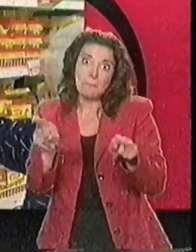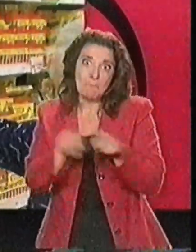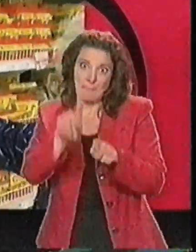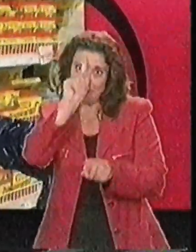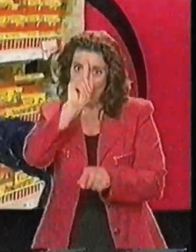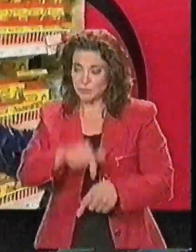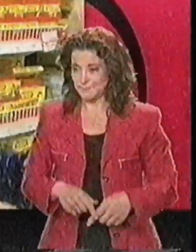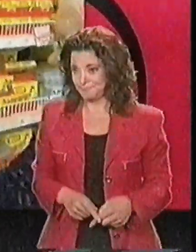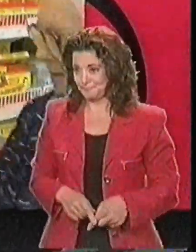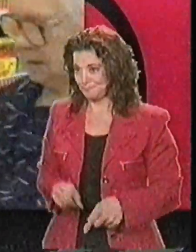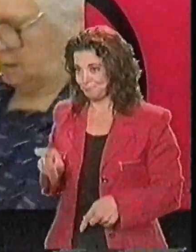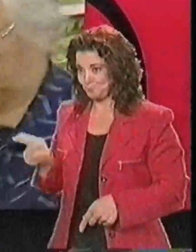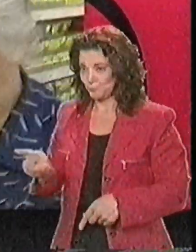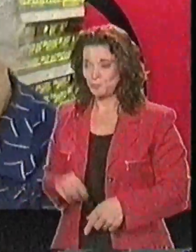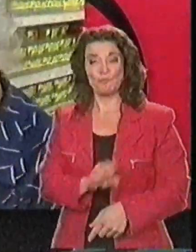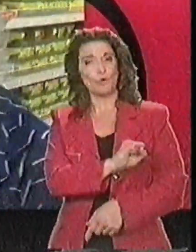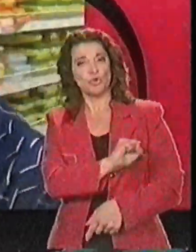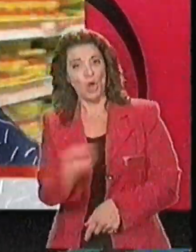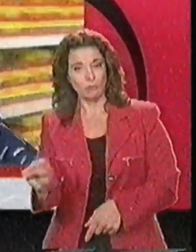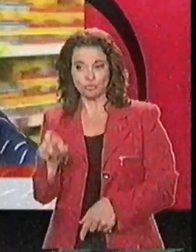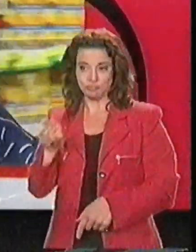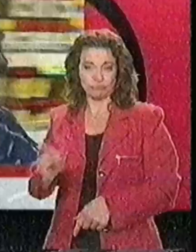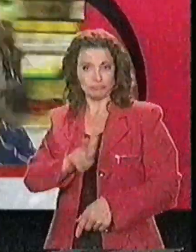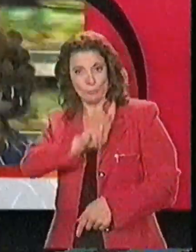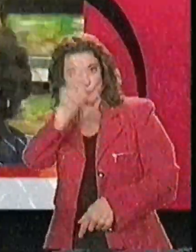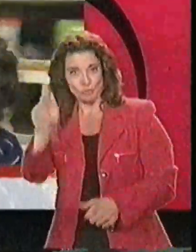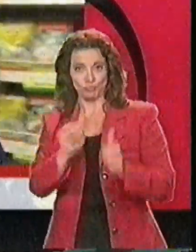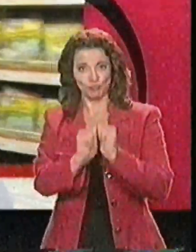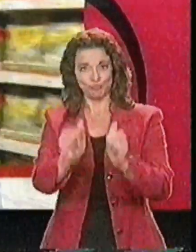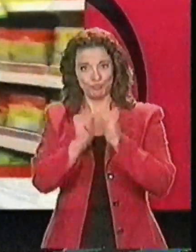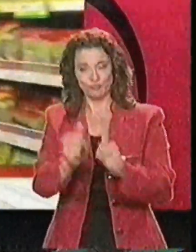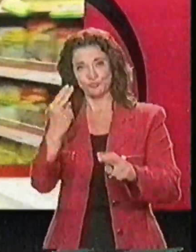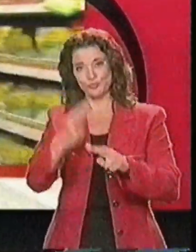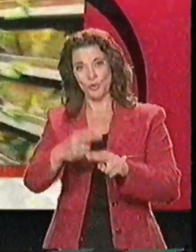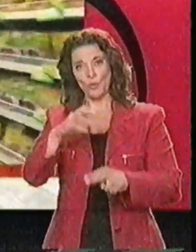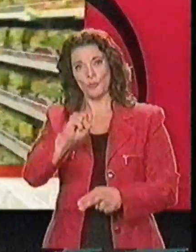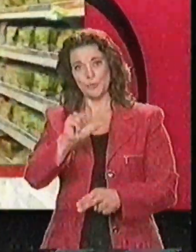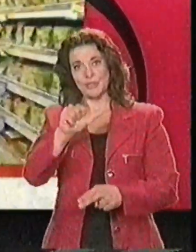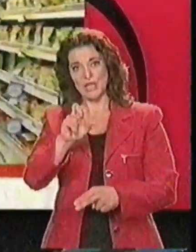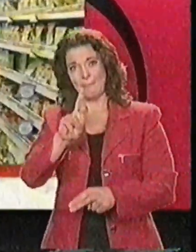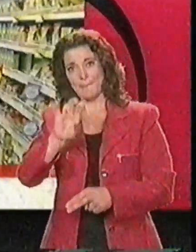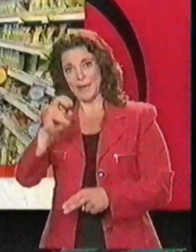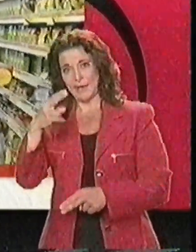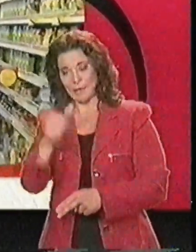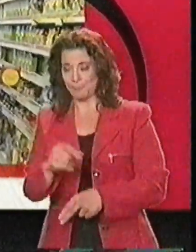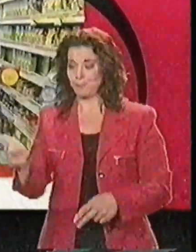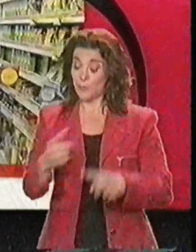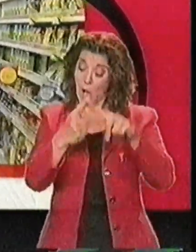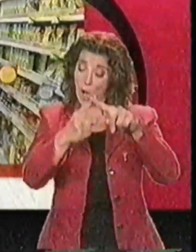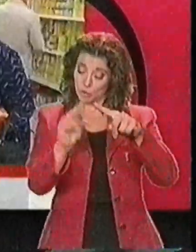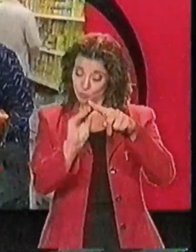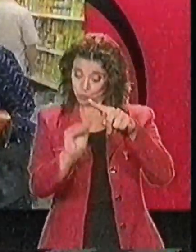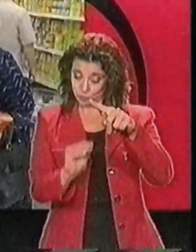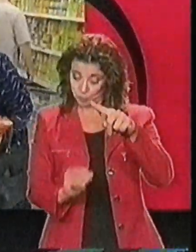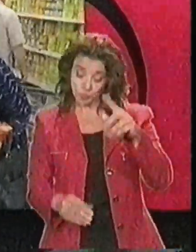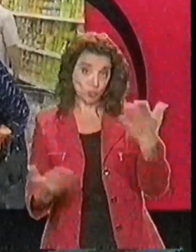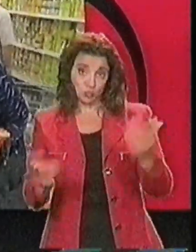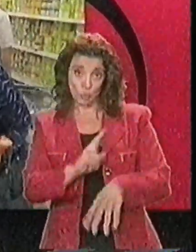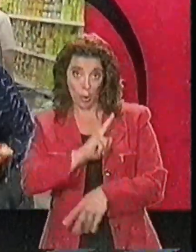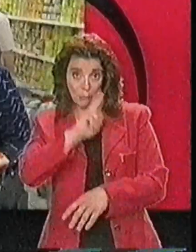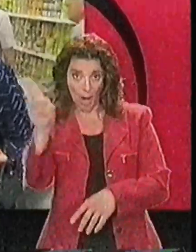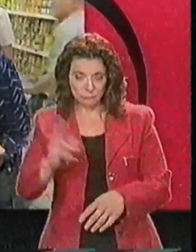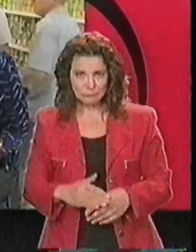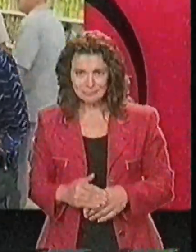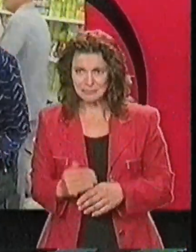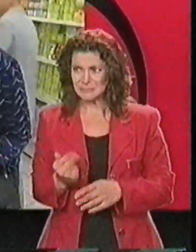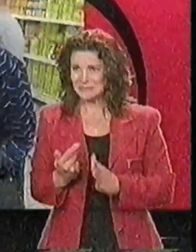Comme tous les samedis, Séverina fait ses courses. Rien de bien particulier sur sa liste aujourd'hui, n'est pas comme il y a quelques mois